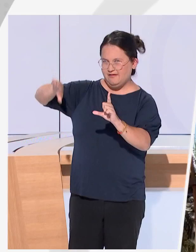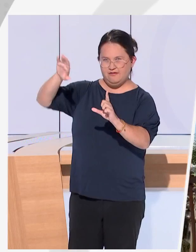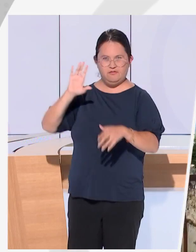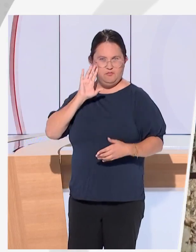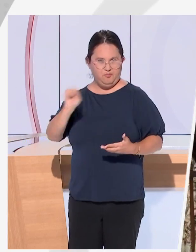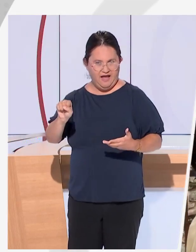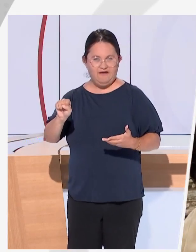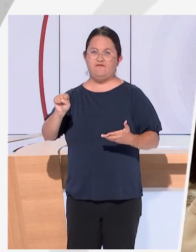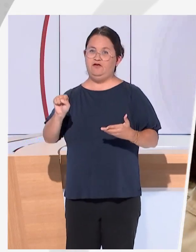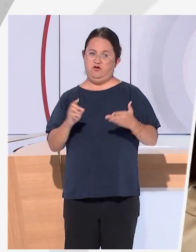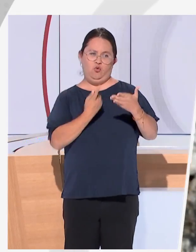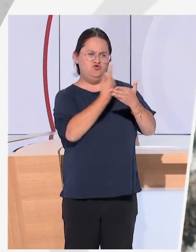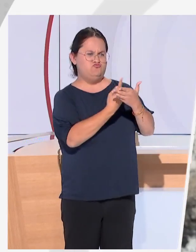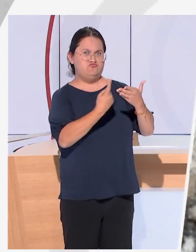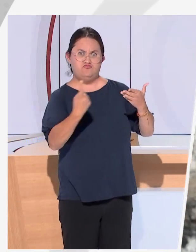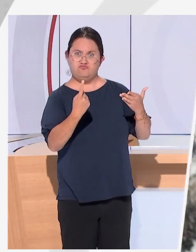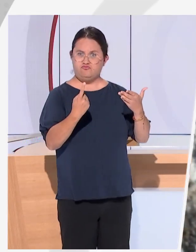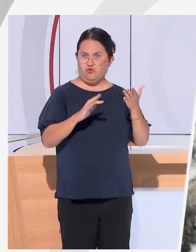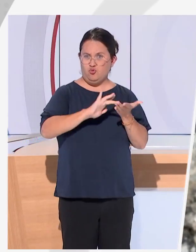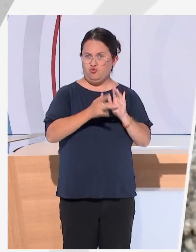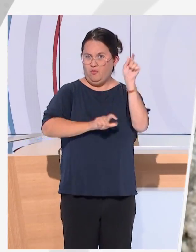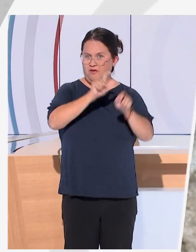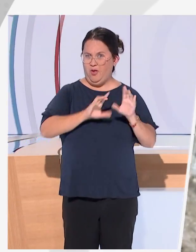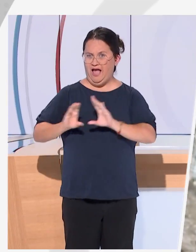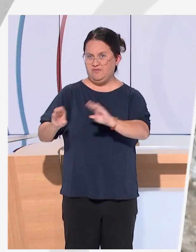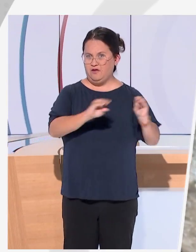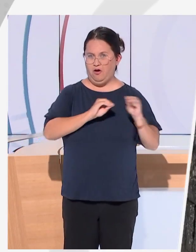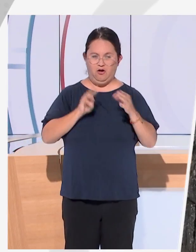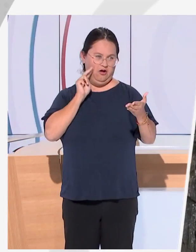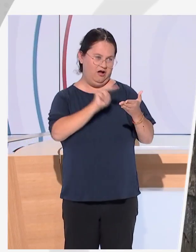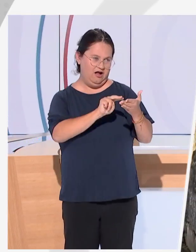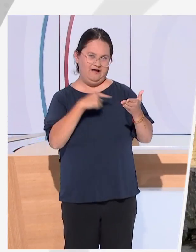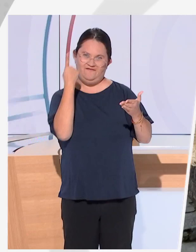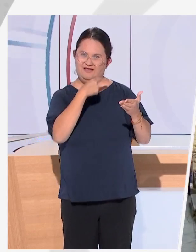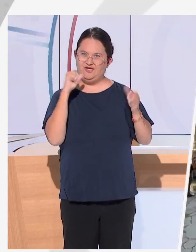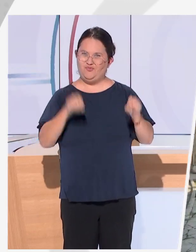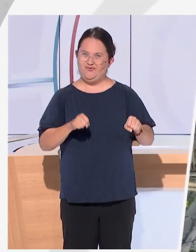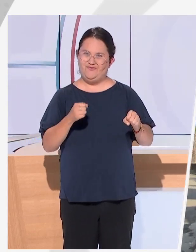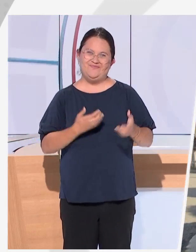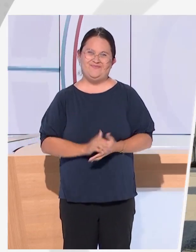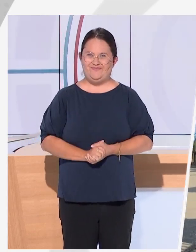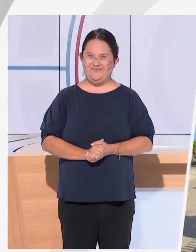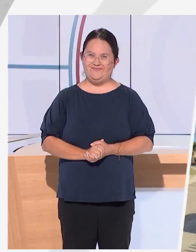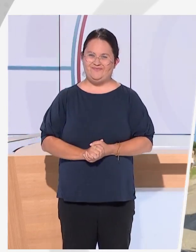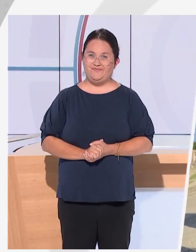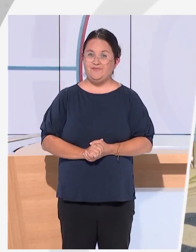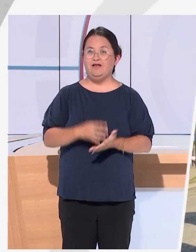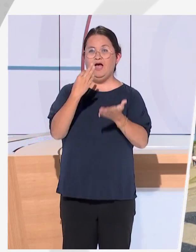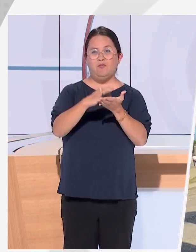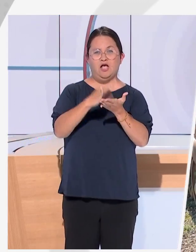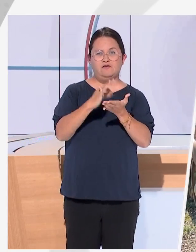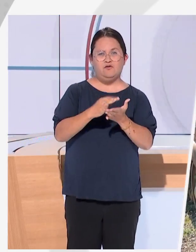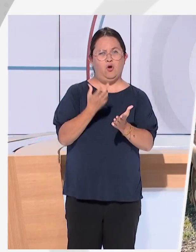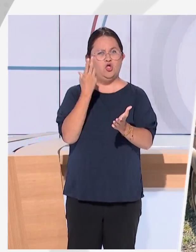pour l'occasion, tous les habitants qui posent. Donc c'est aussi l'opportunité de voir les habitants. Cette application sera disponible